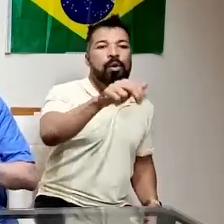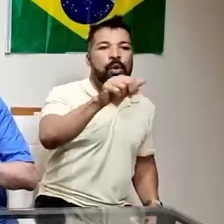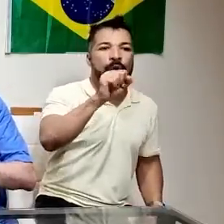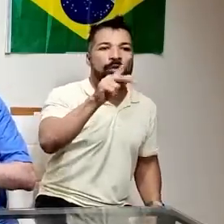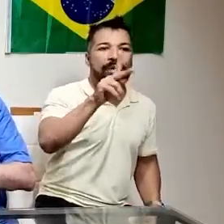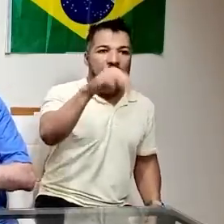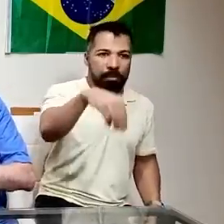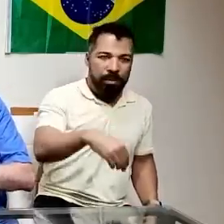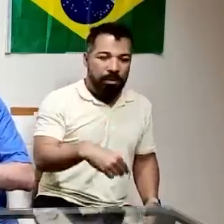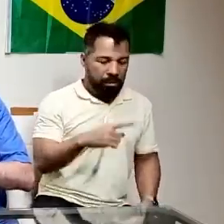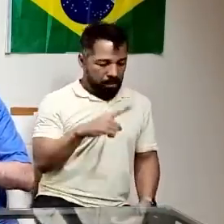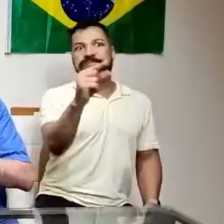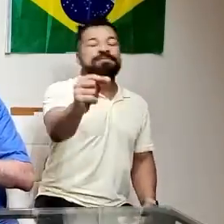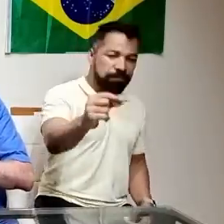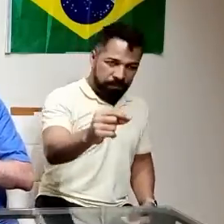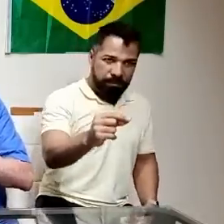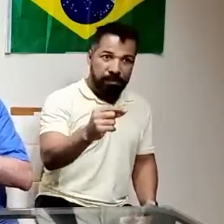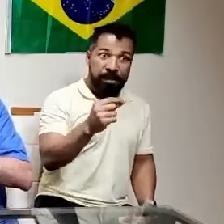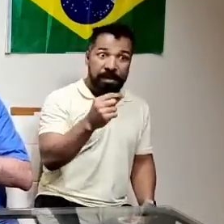A velocidade